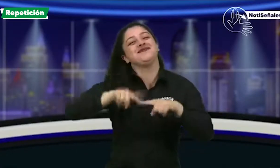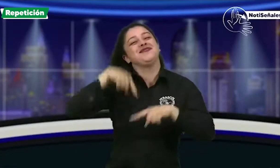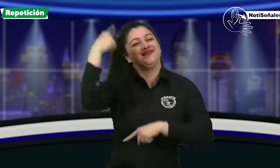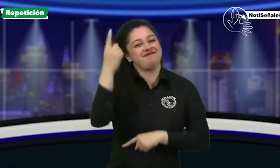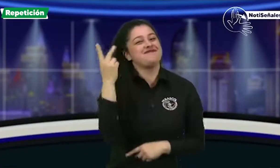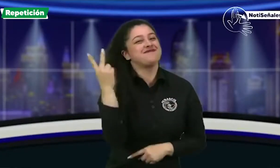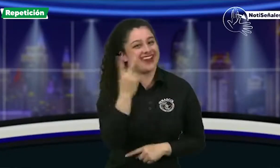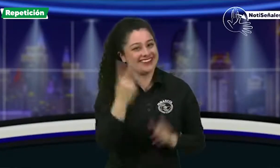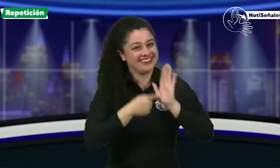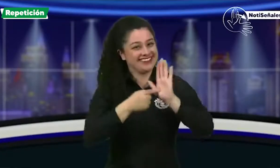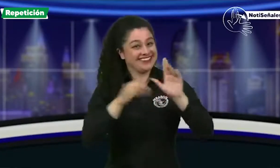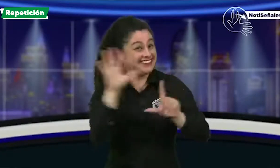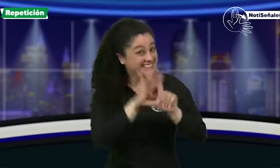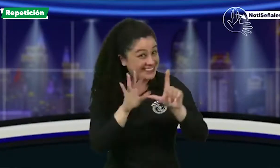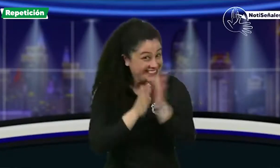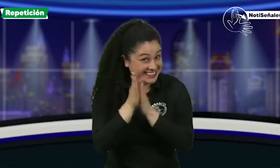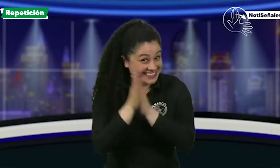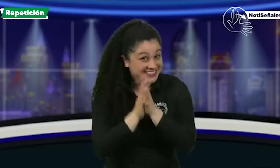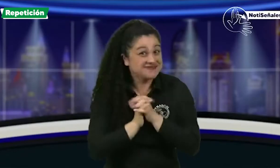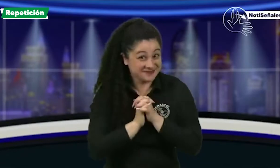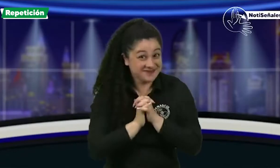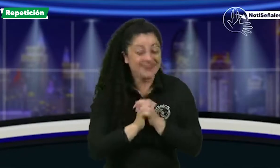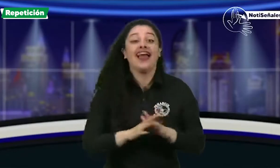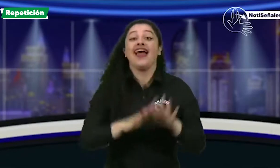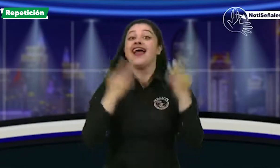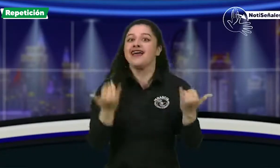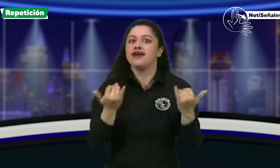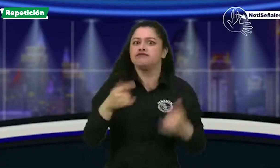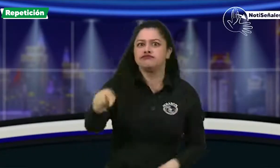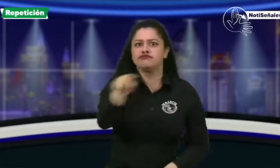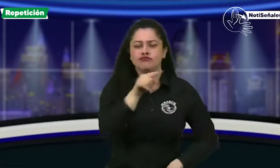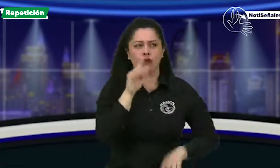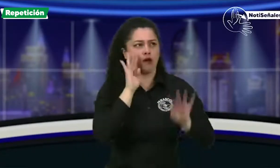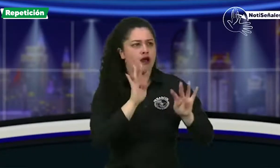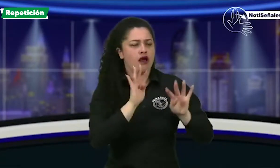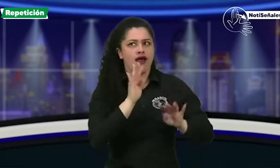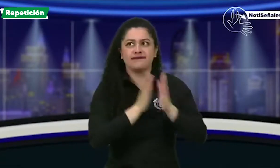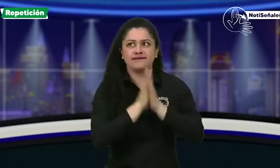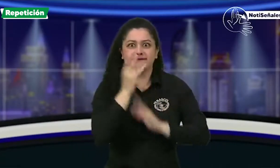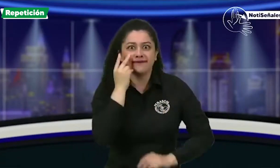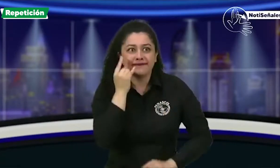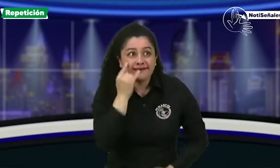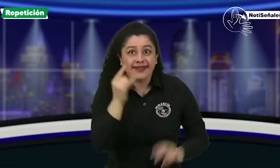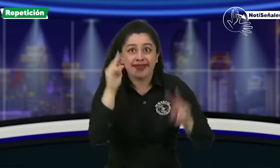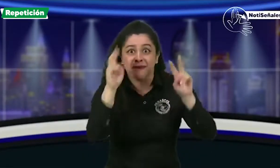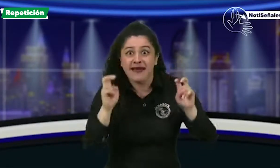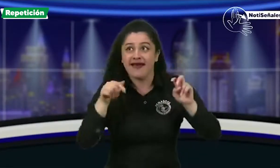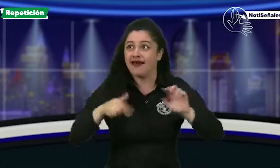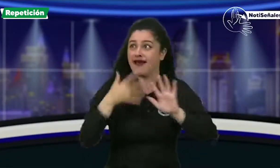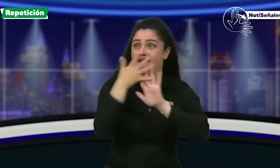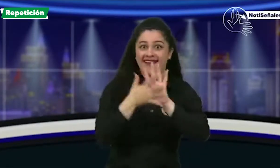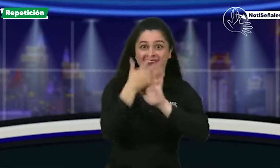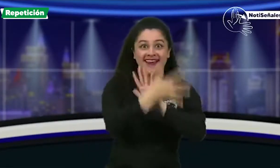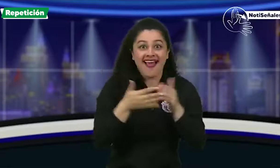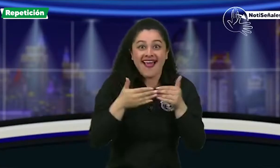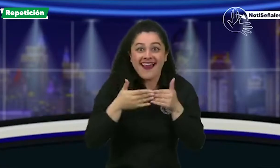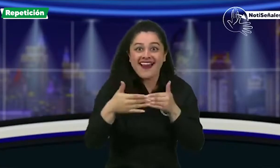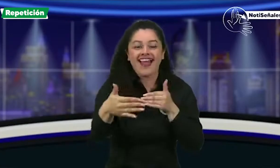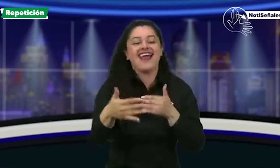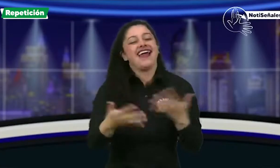se los mostraremos ahorita Sino el próximo viernes Para que estén preparados Para verlo Si ustedes están